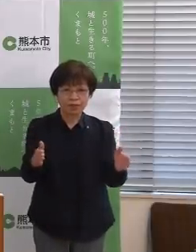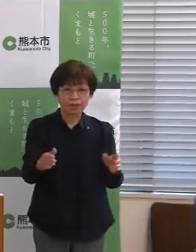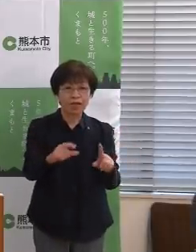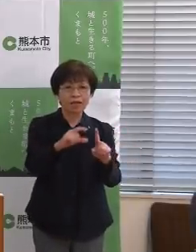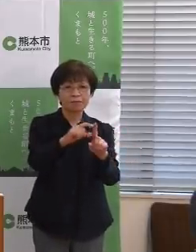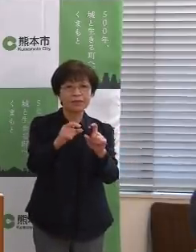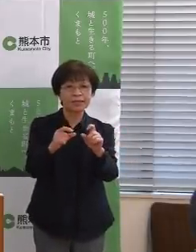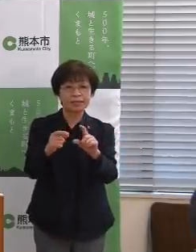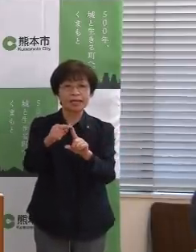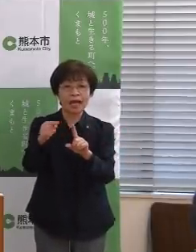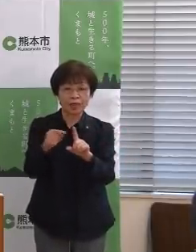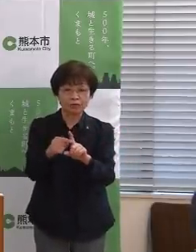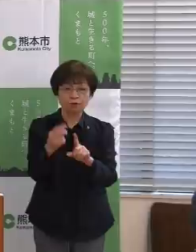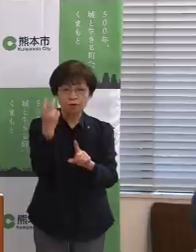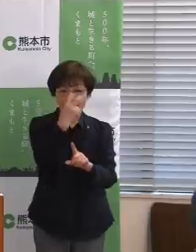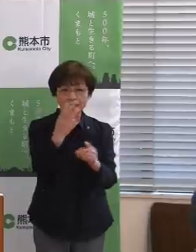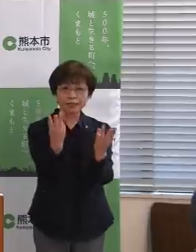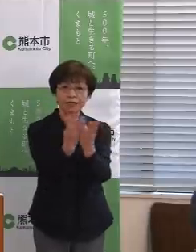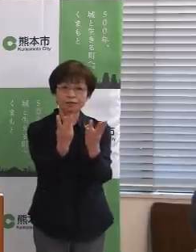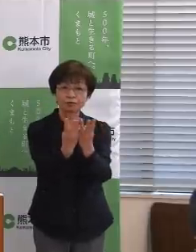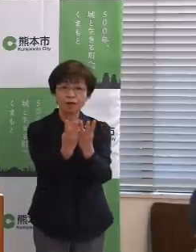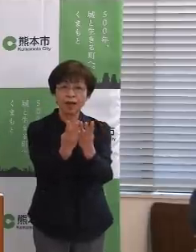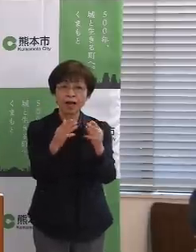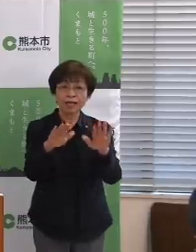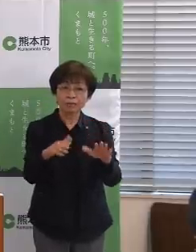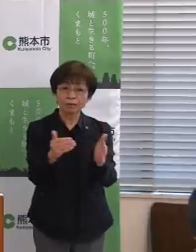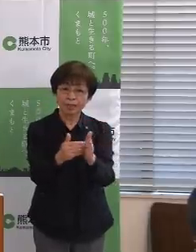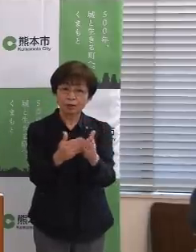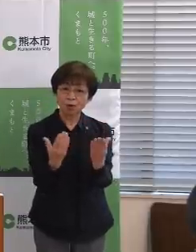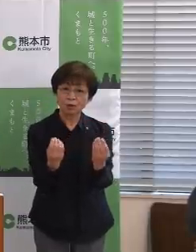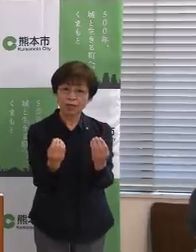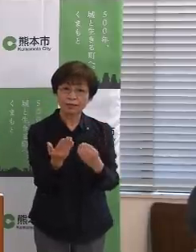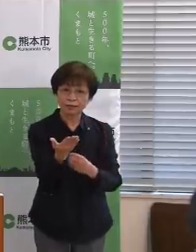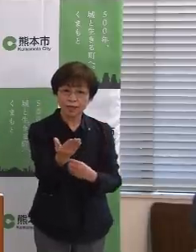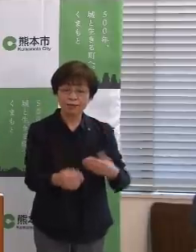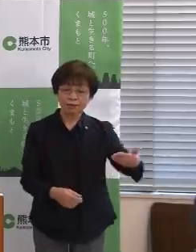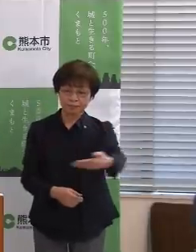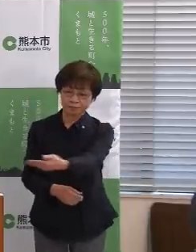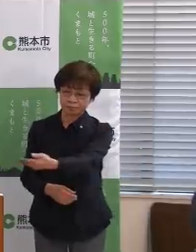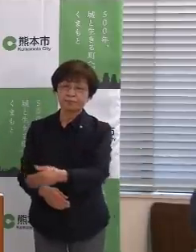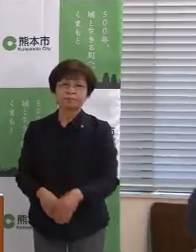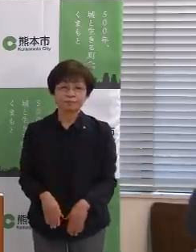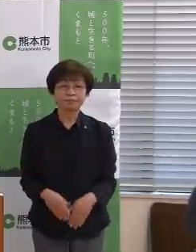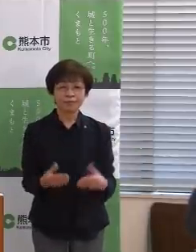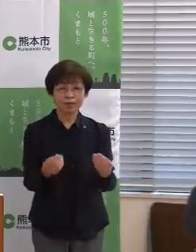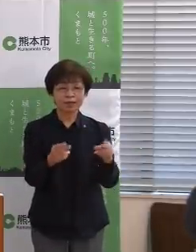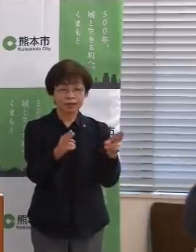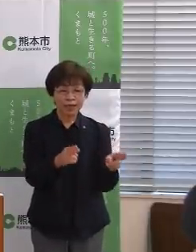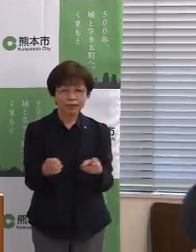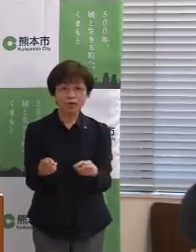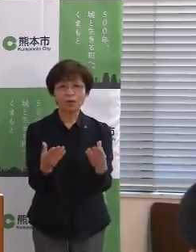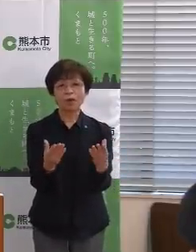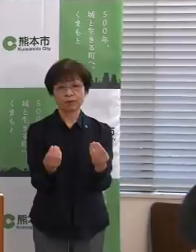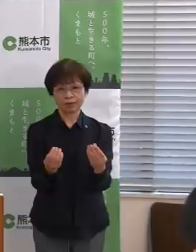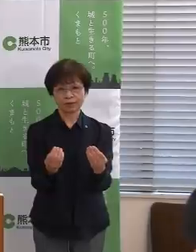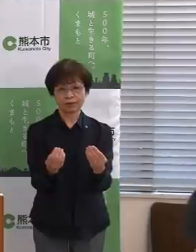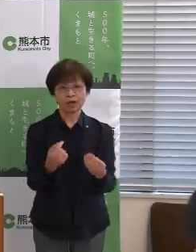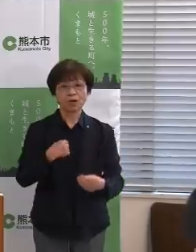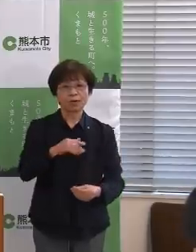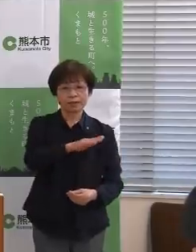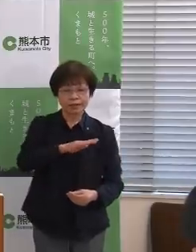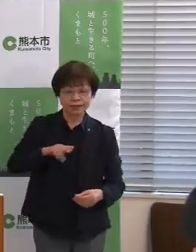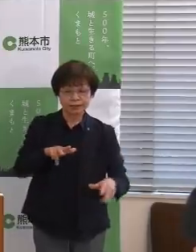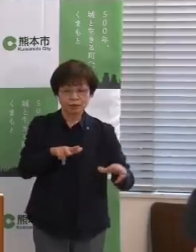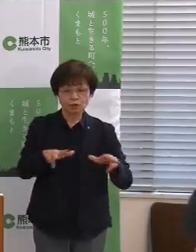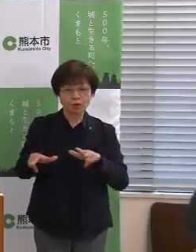PCR 検査の検査数というのは、はい、普段と変わらない。 はい、体制自体も全く変わりません。ですから我々行政